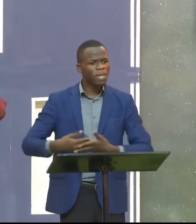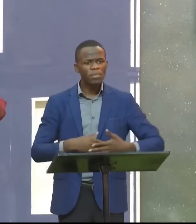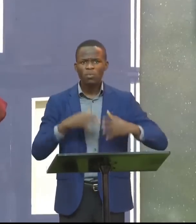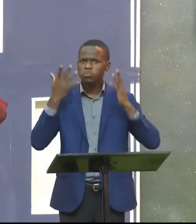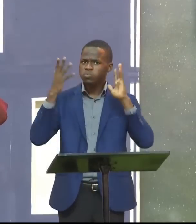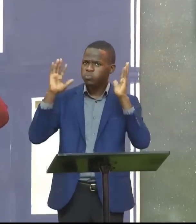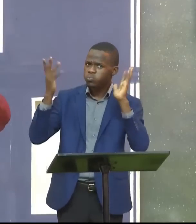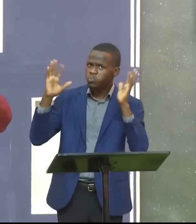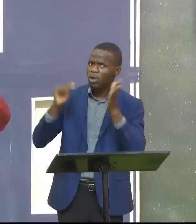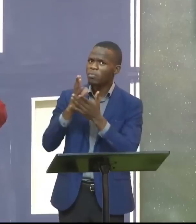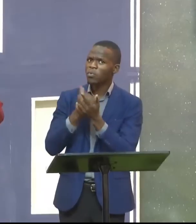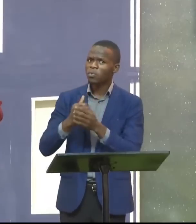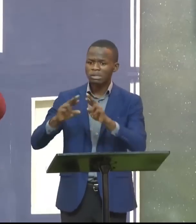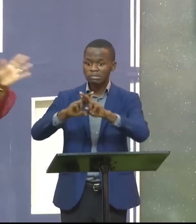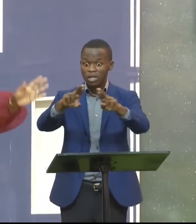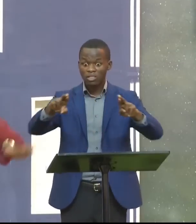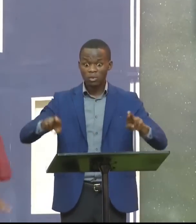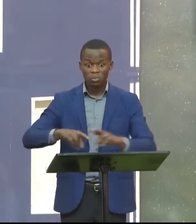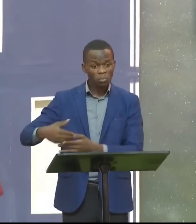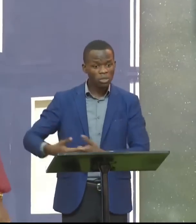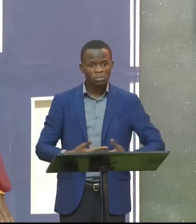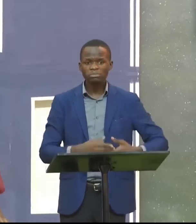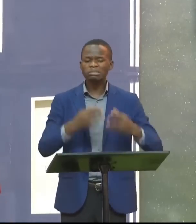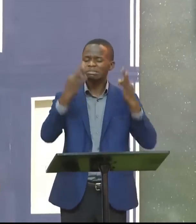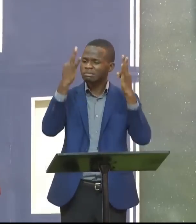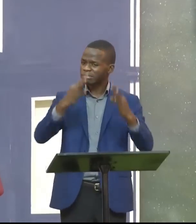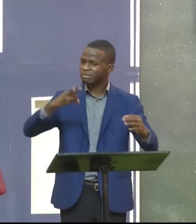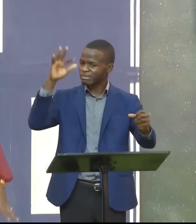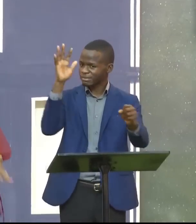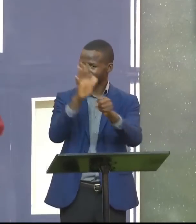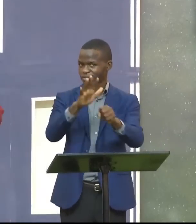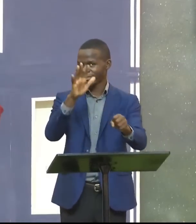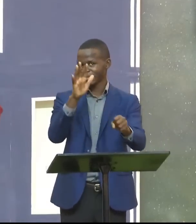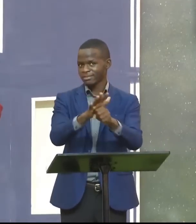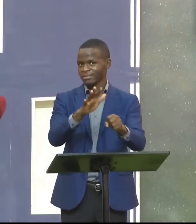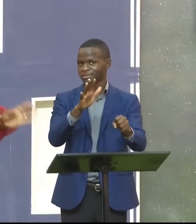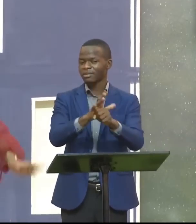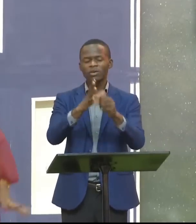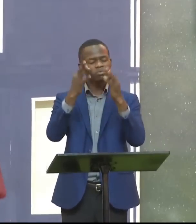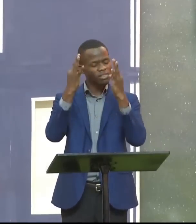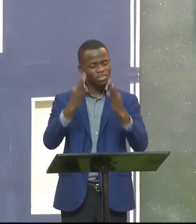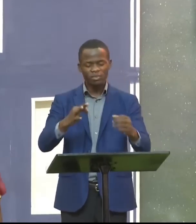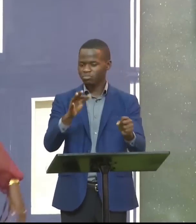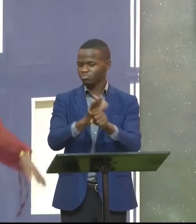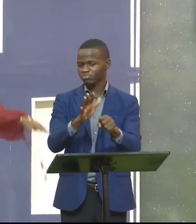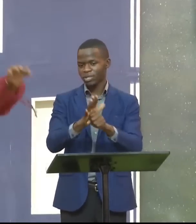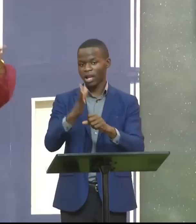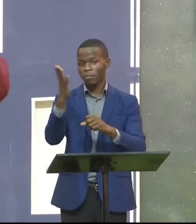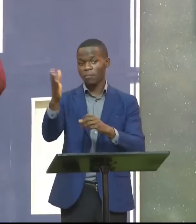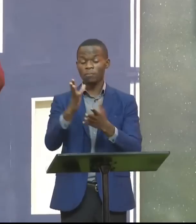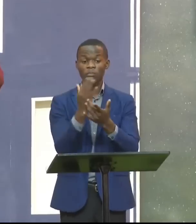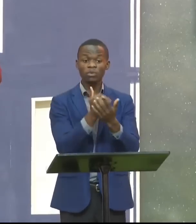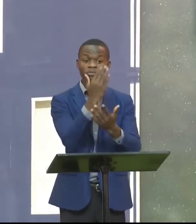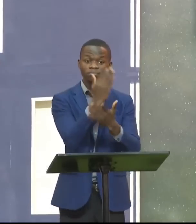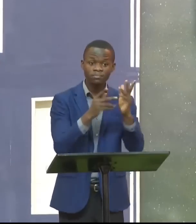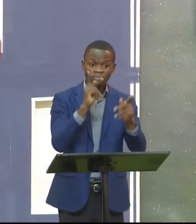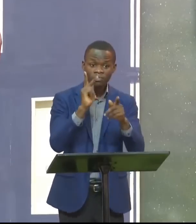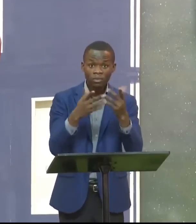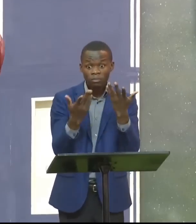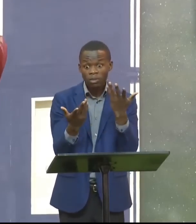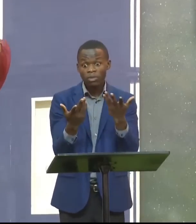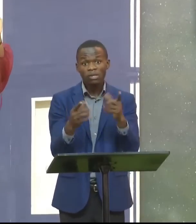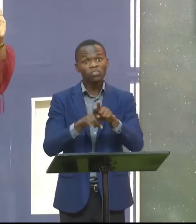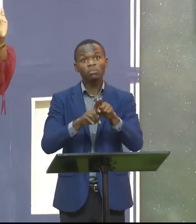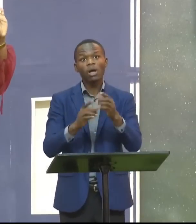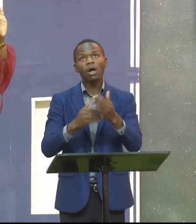ekisenge kya baby Sami kyona kijjudde ebintu kijjudde ebintu ebirala ebisobola omutwala nga up